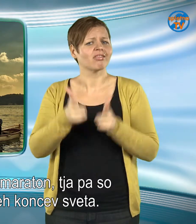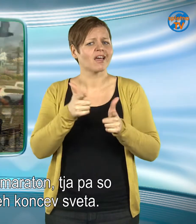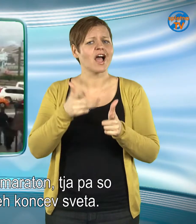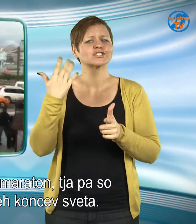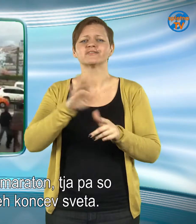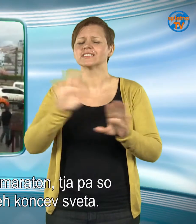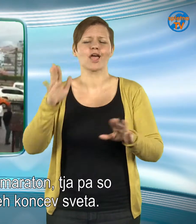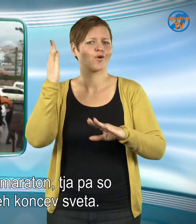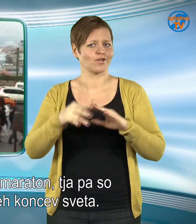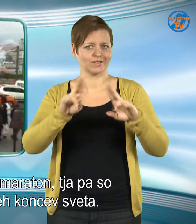sveta.